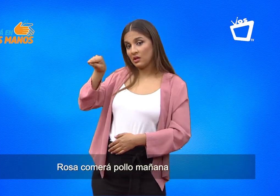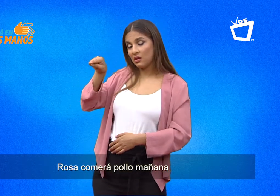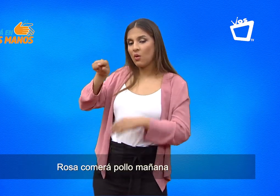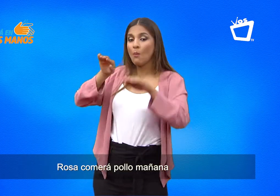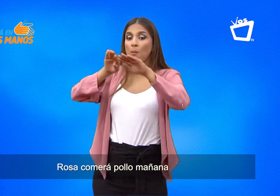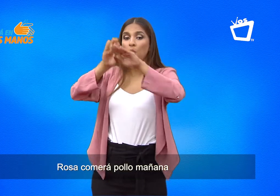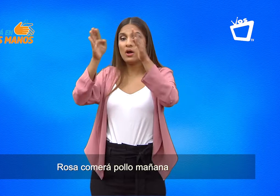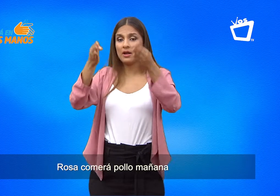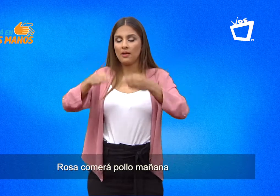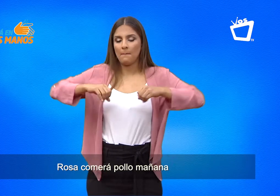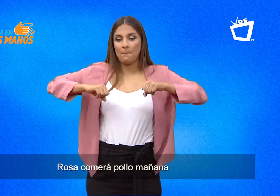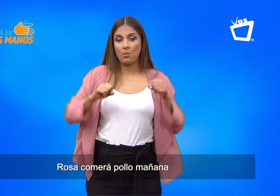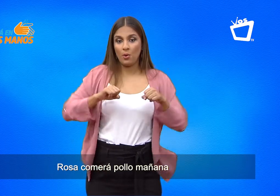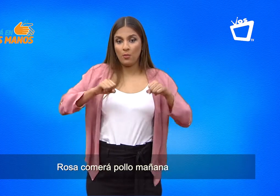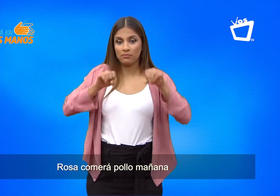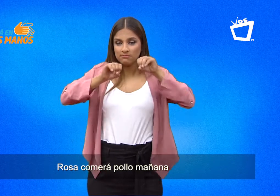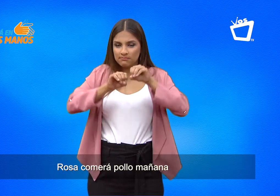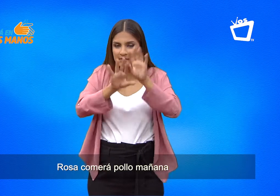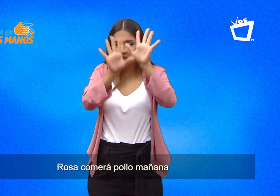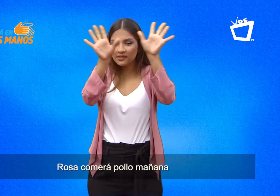Rosa comerá pollo mañana.